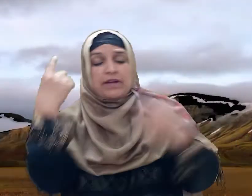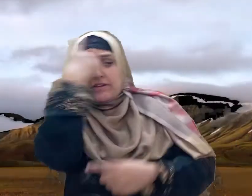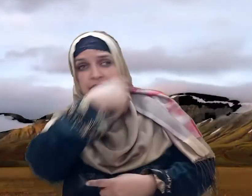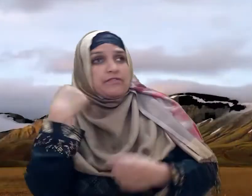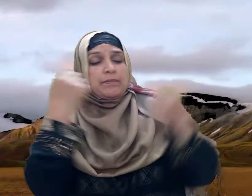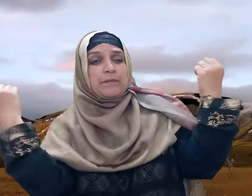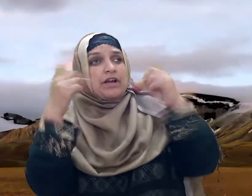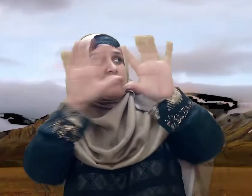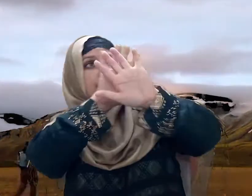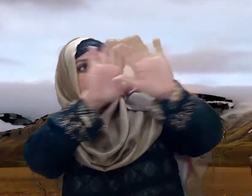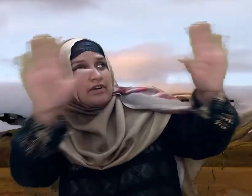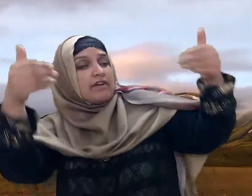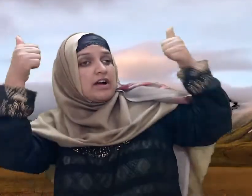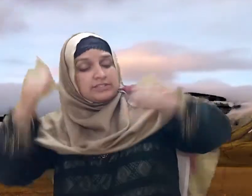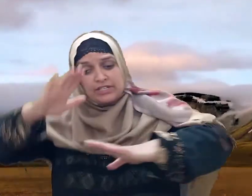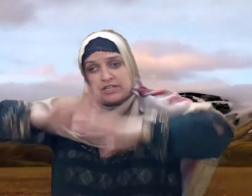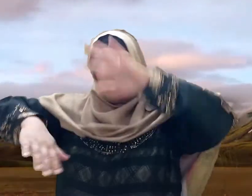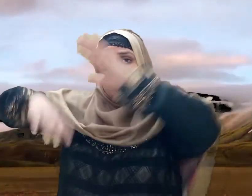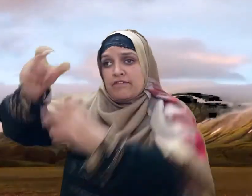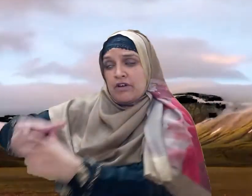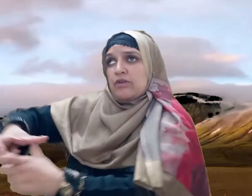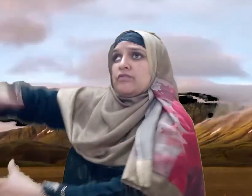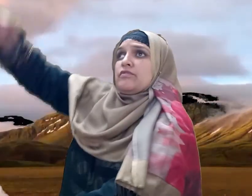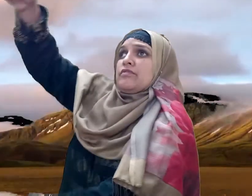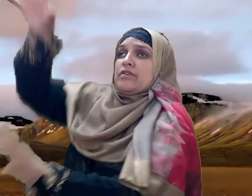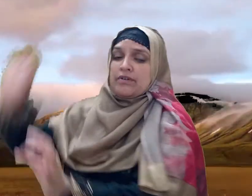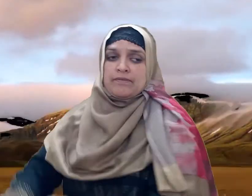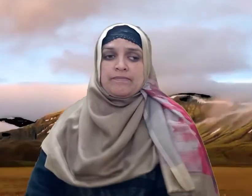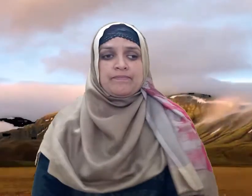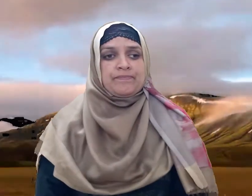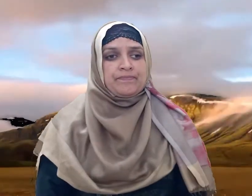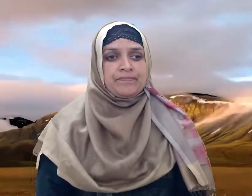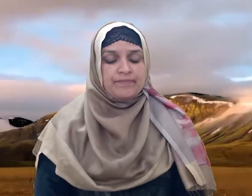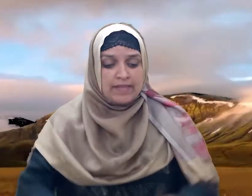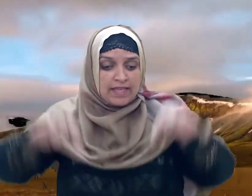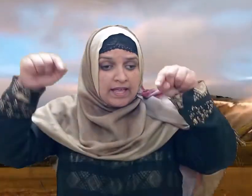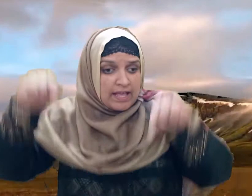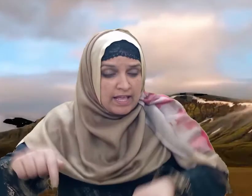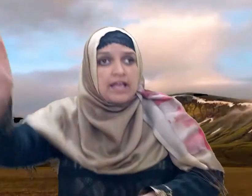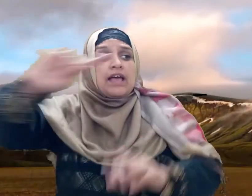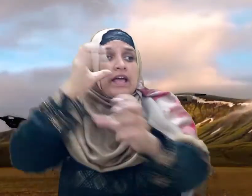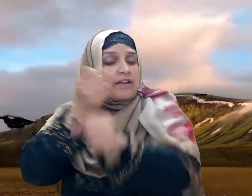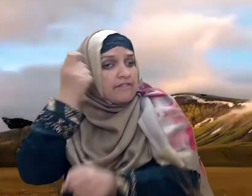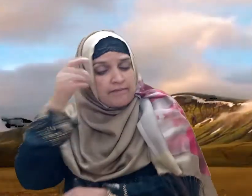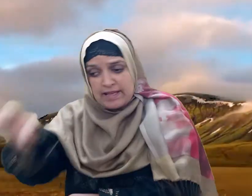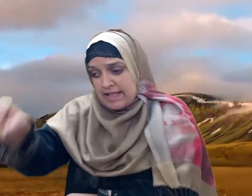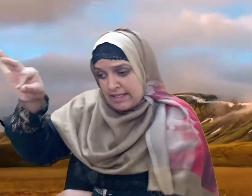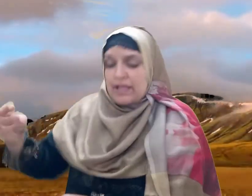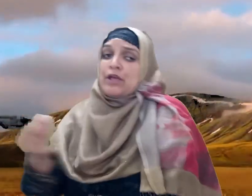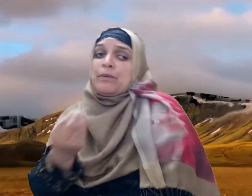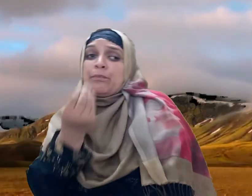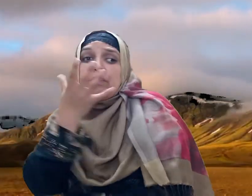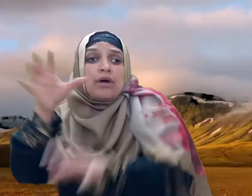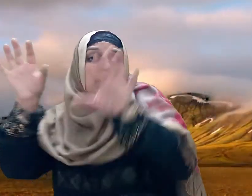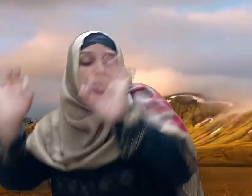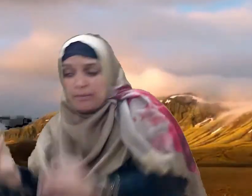بن جاتا ہے۔ ٹیلوں کی اونچائی 7 سے 55 فٹ تک بلند ہوتی ہے۔ صحارا کے کسی کسی مقام پہ پودے بھی اگتے ہیں،